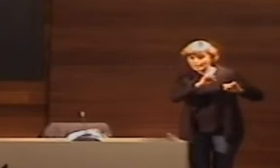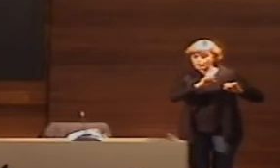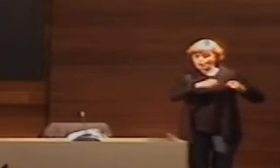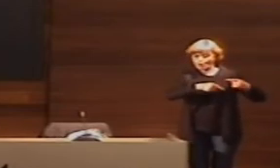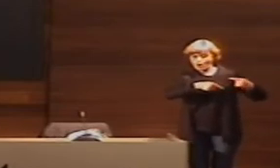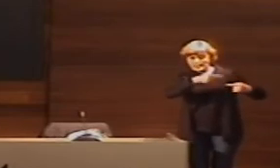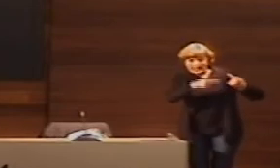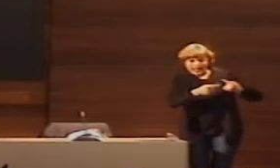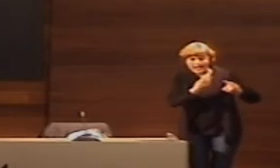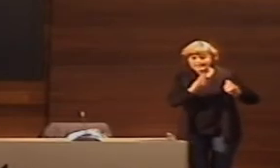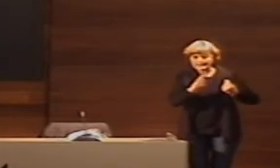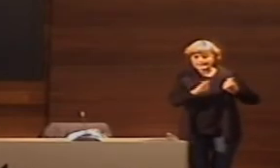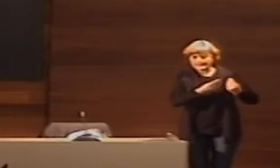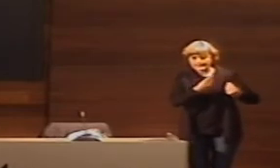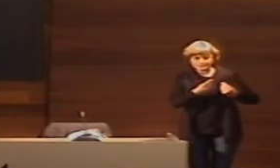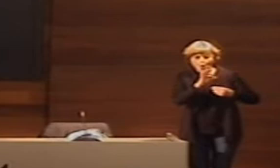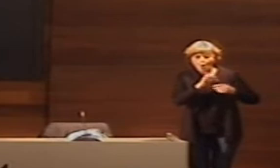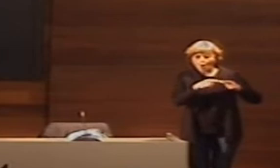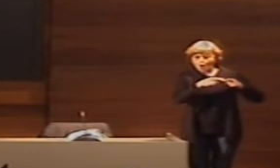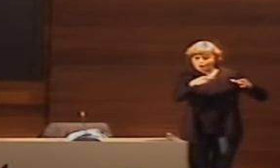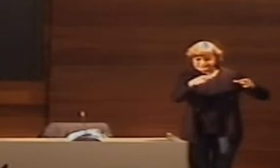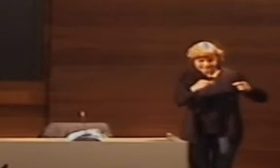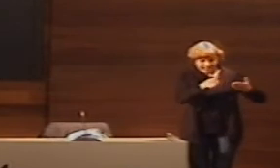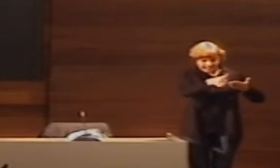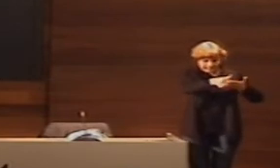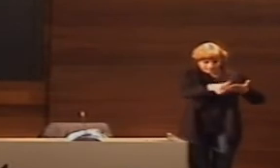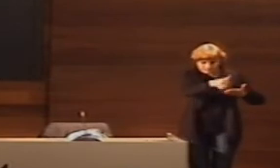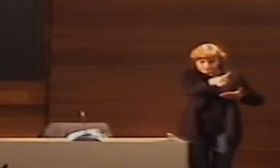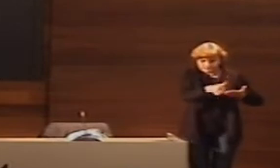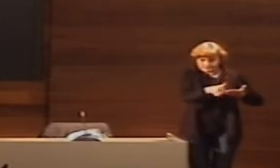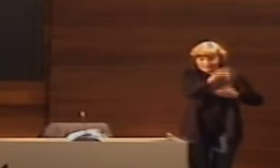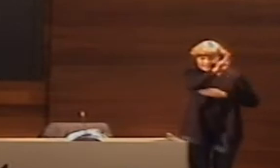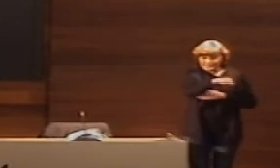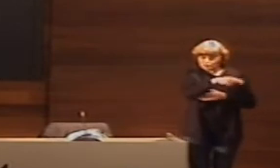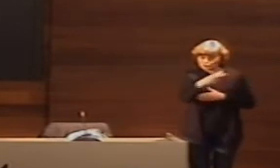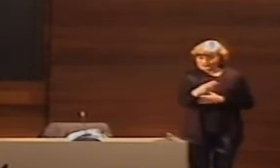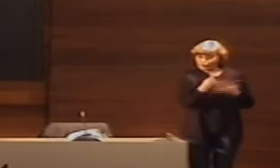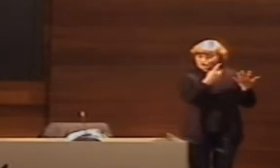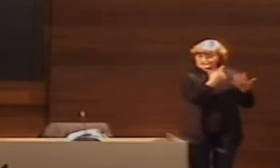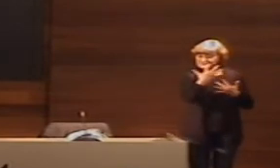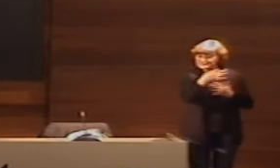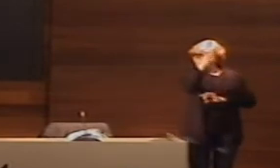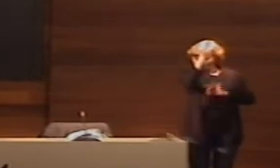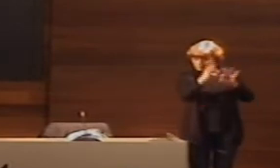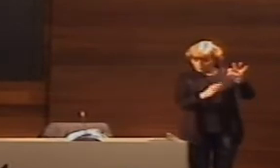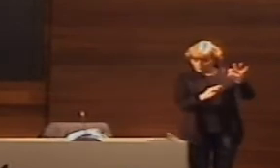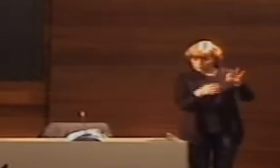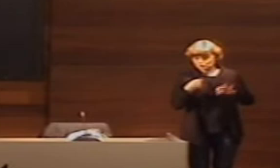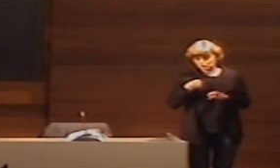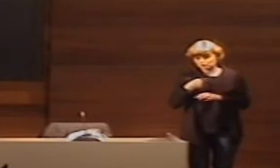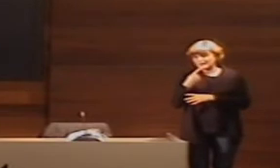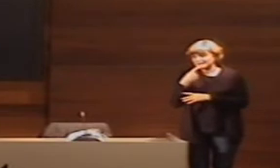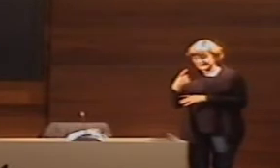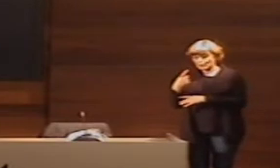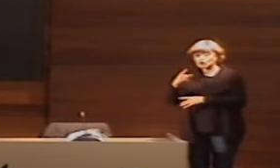bueno, limitado y con chip, pues que da resultados superiores a un 65%. Y animaría a Donosti, bueno, más